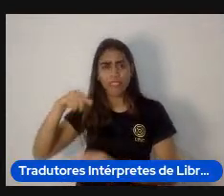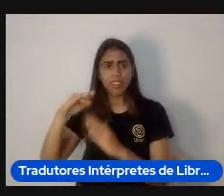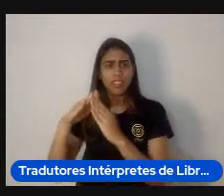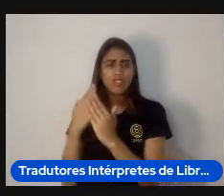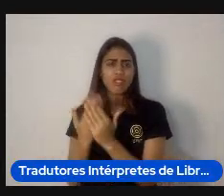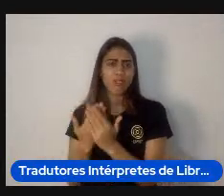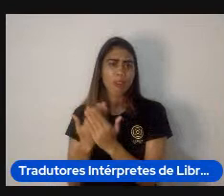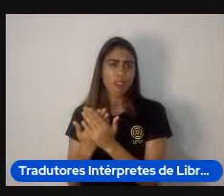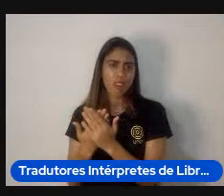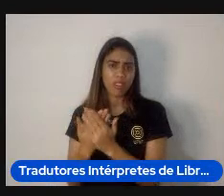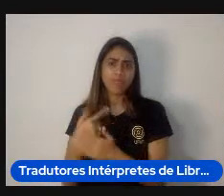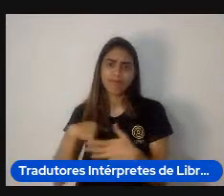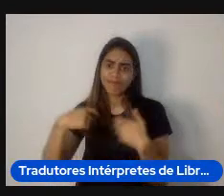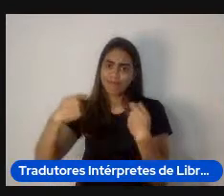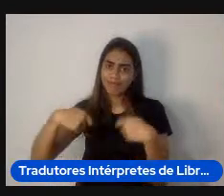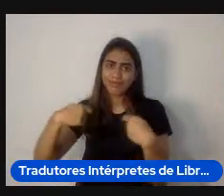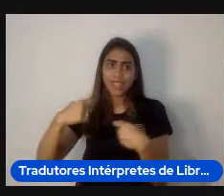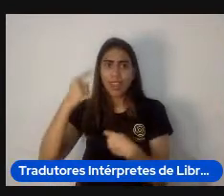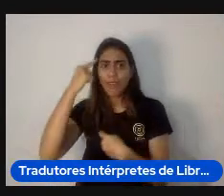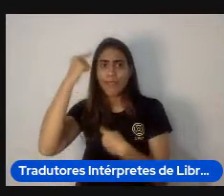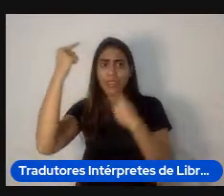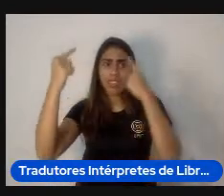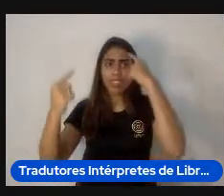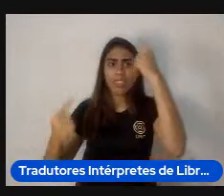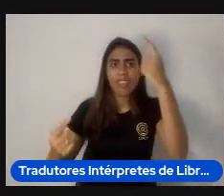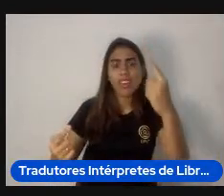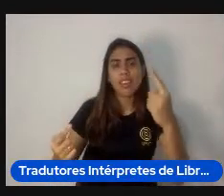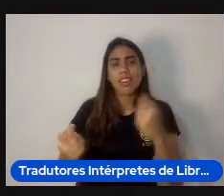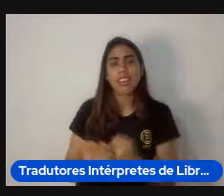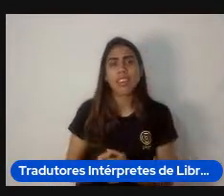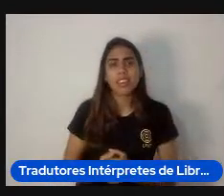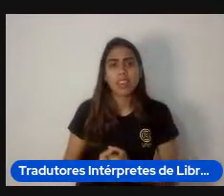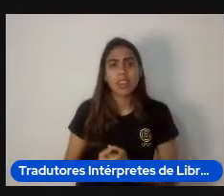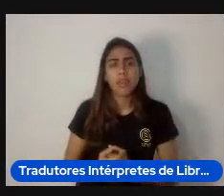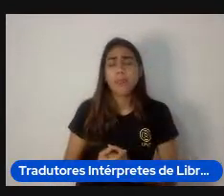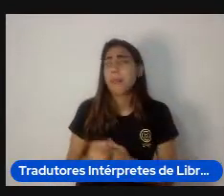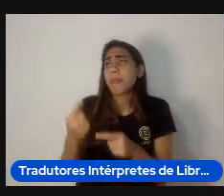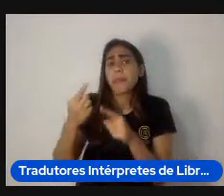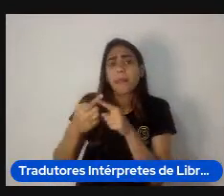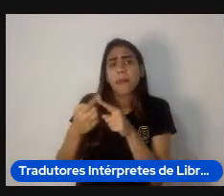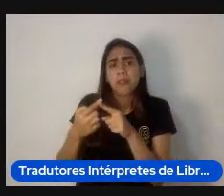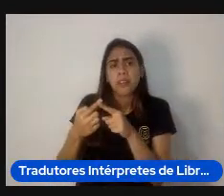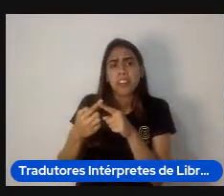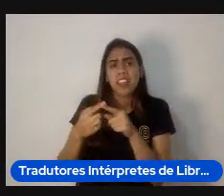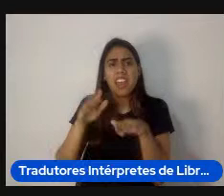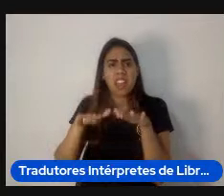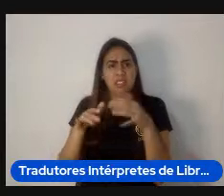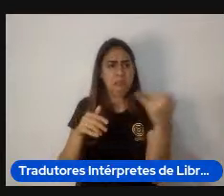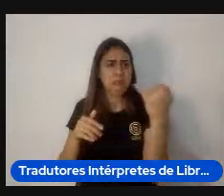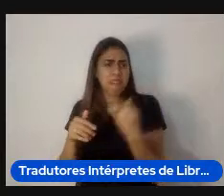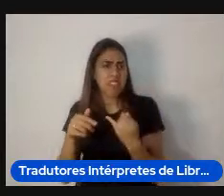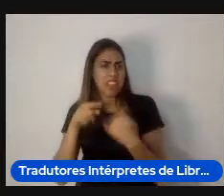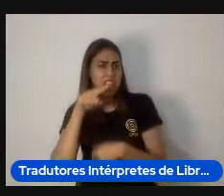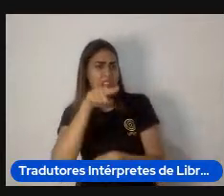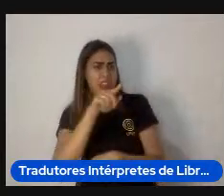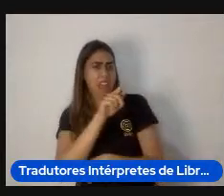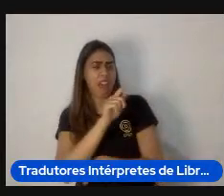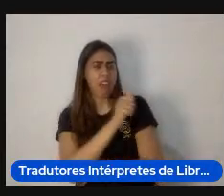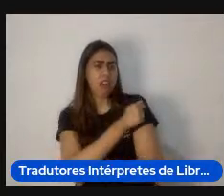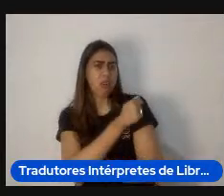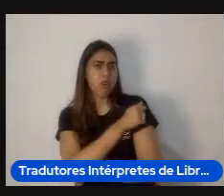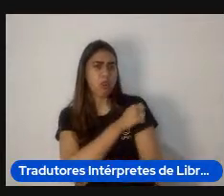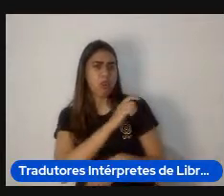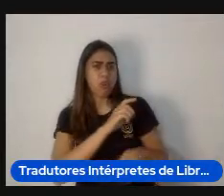porque eu não aceito isso de dizer, eles são especiais, não precisa aprender. Que é isso, eu não aceito isso